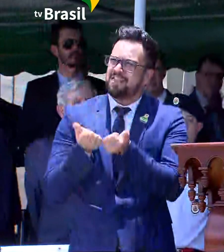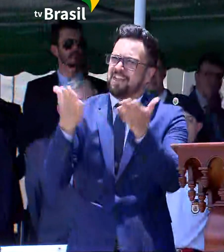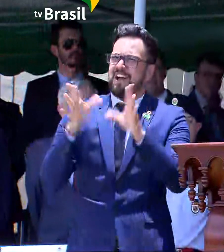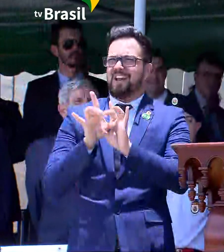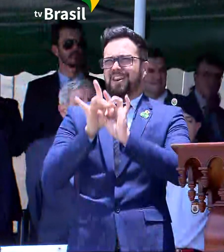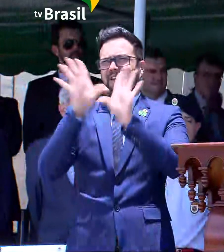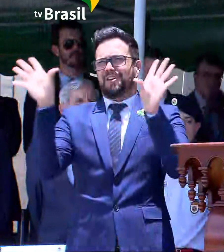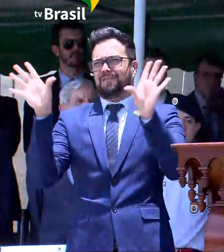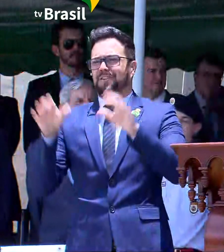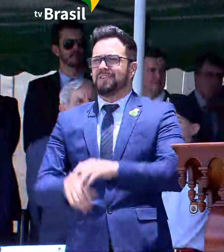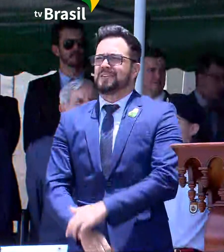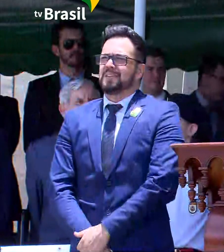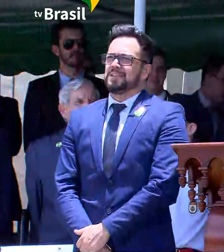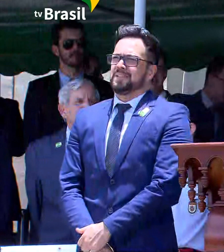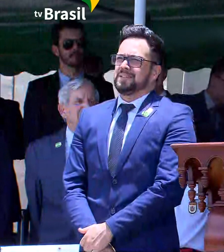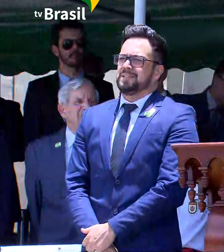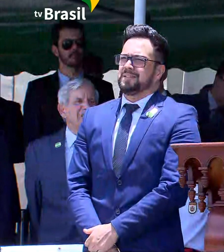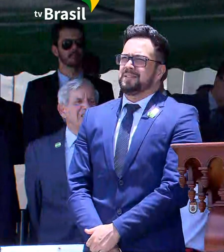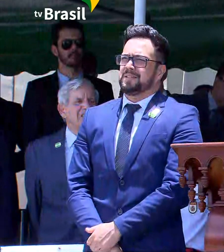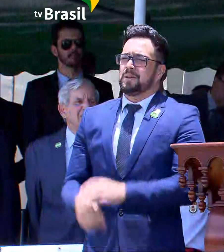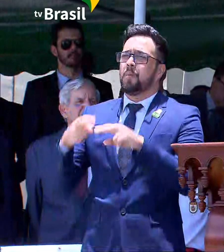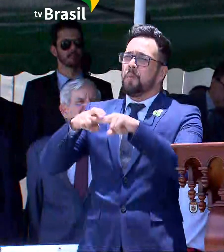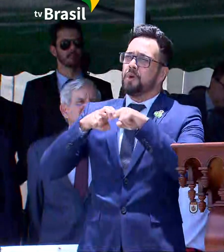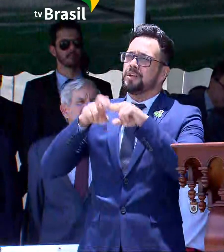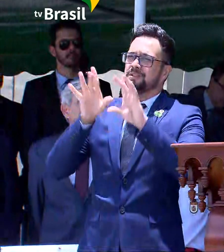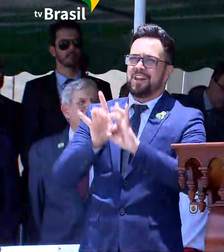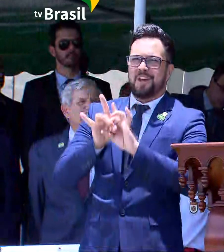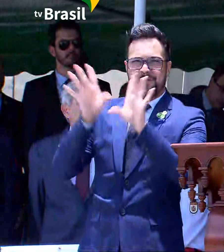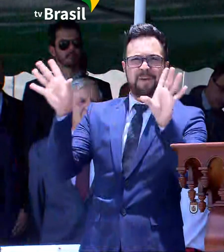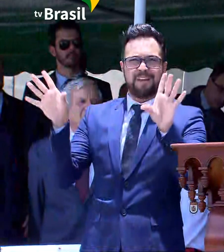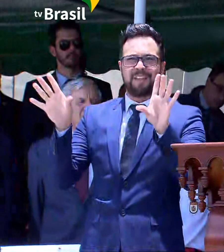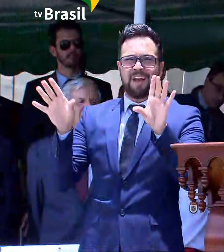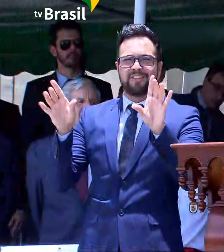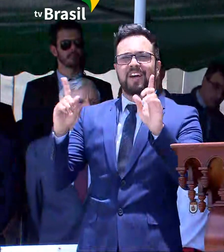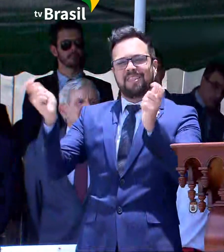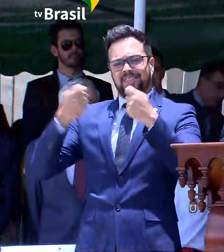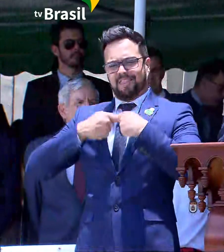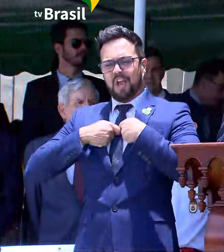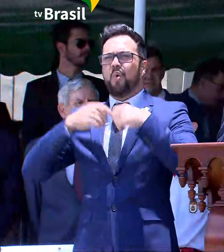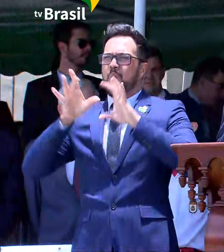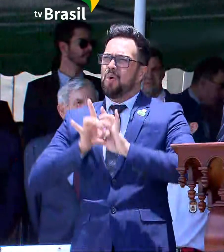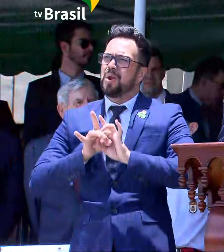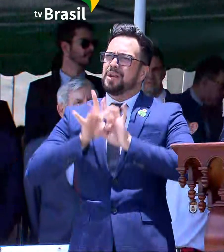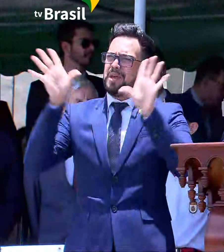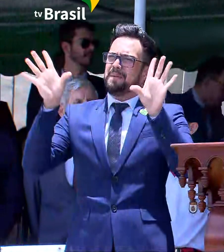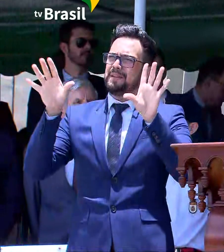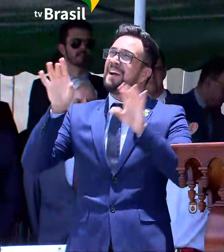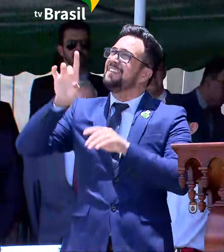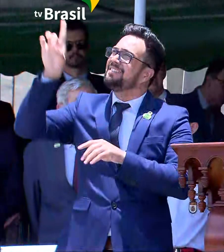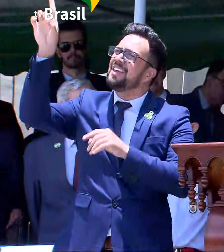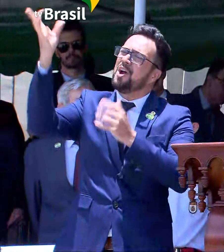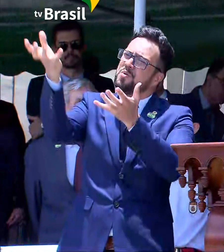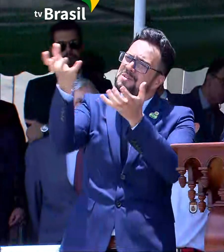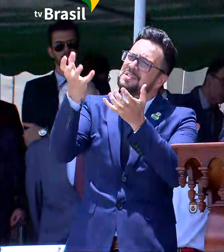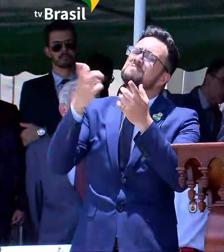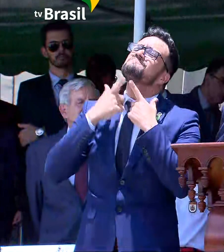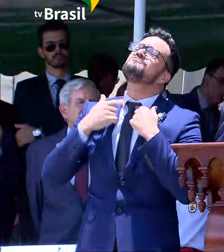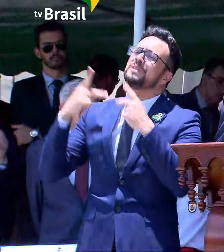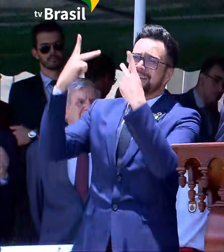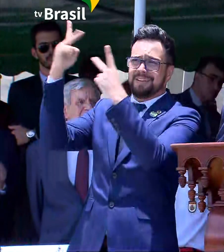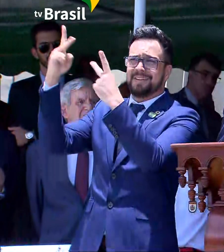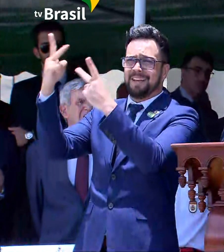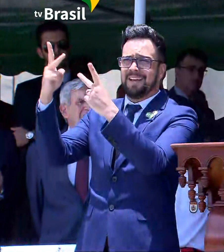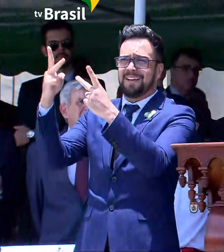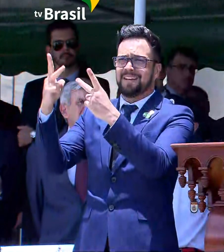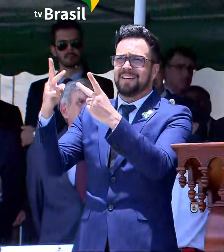libertará. Essa liberdade nos libertou. Quis Deus que acontecesse